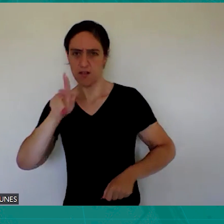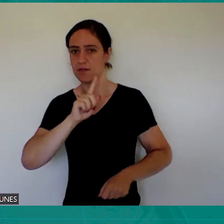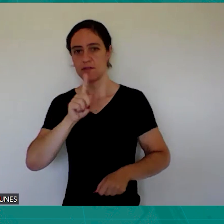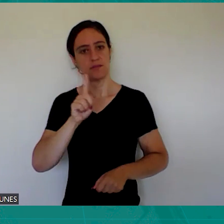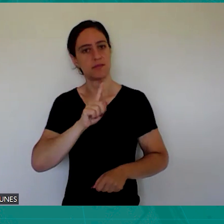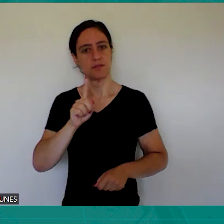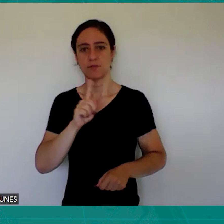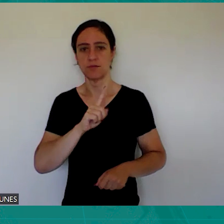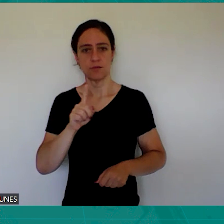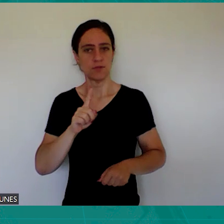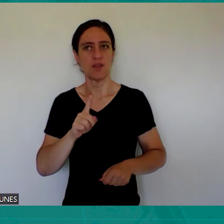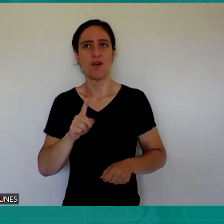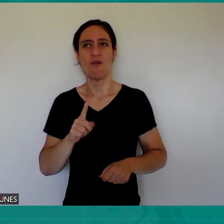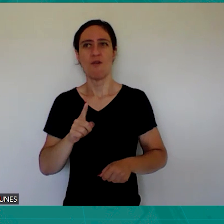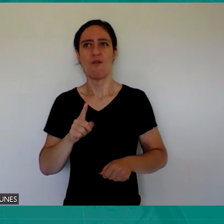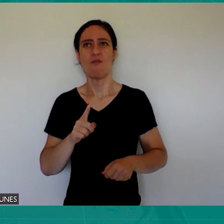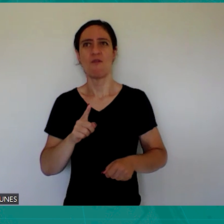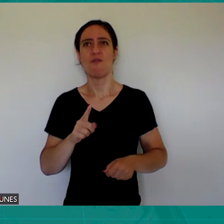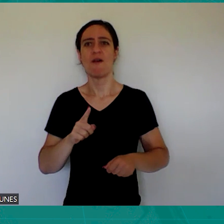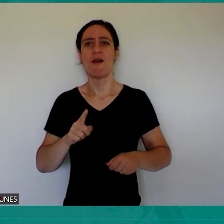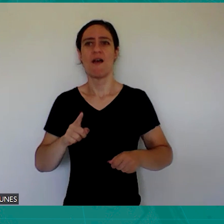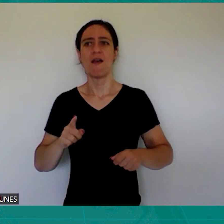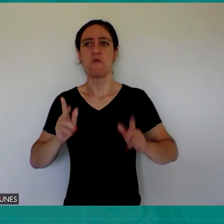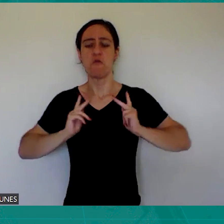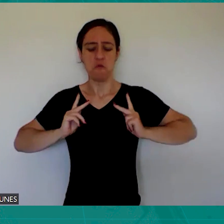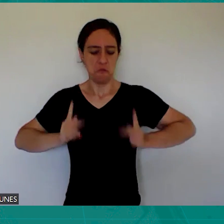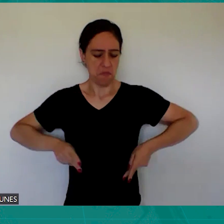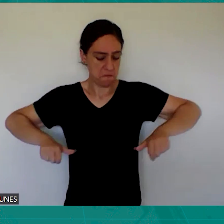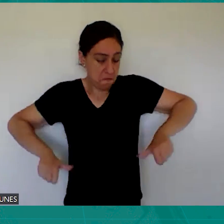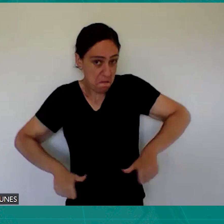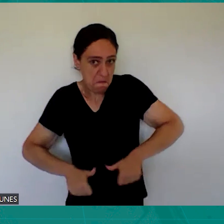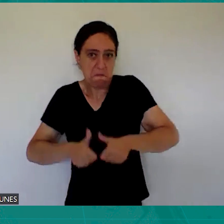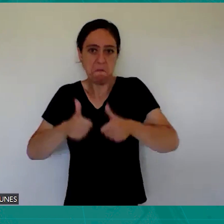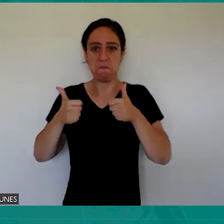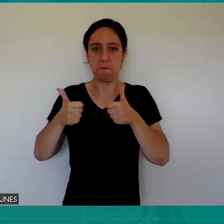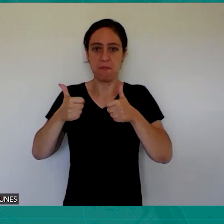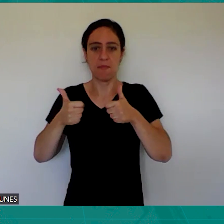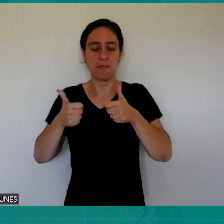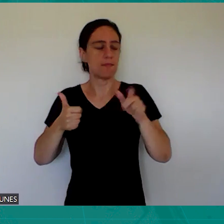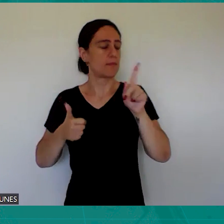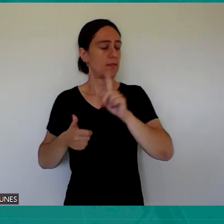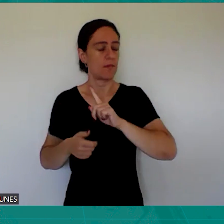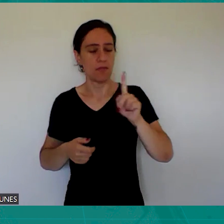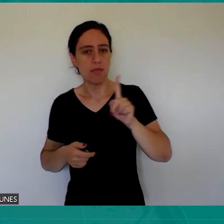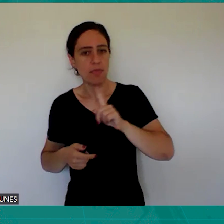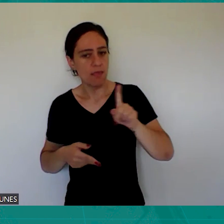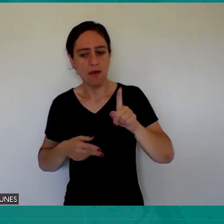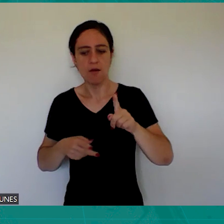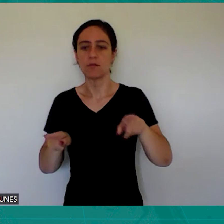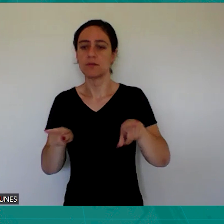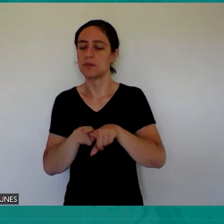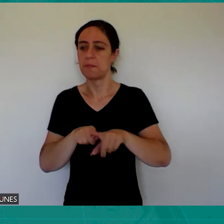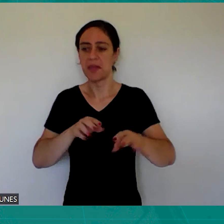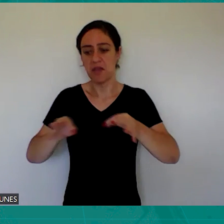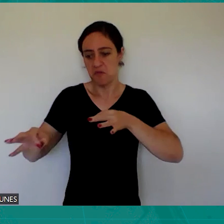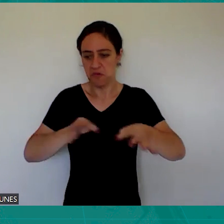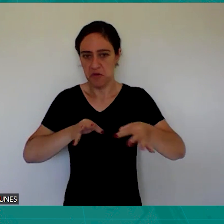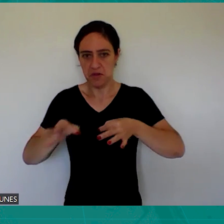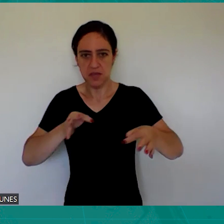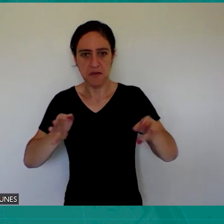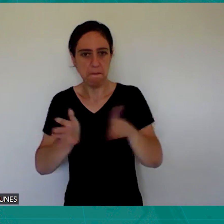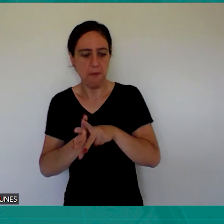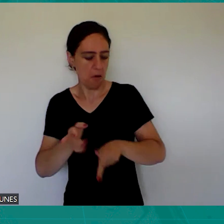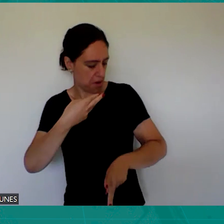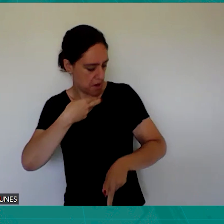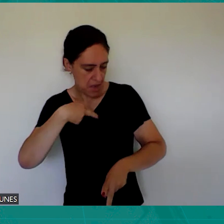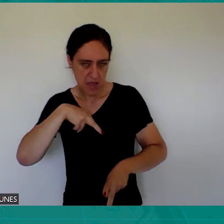o comportamento humano. Não é uma organização religiosa que